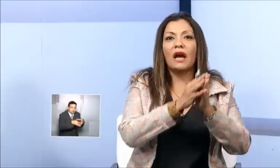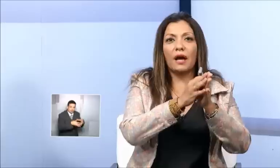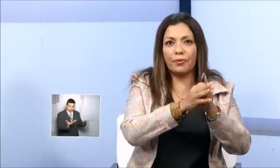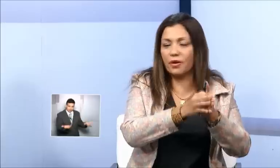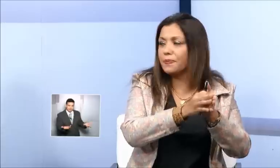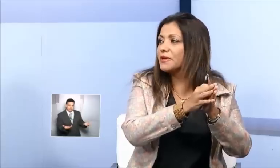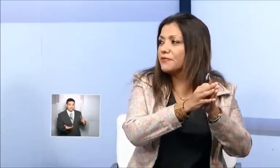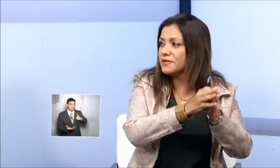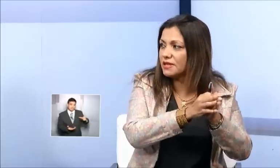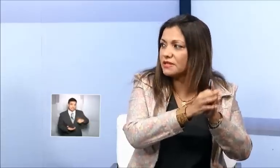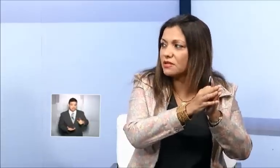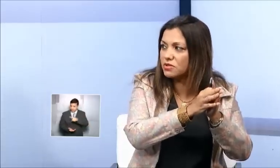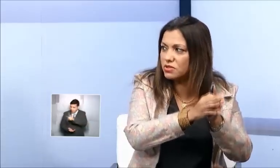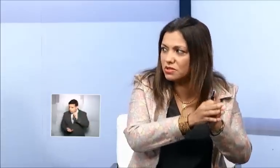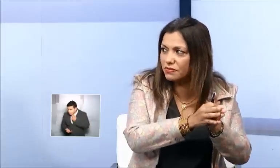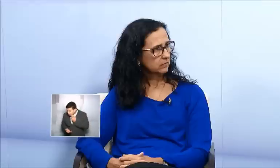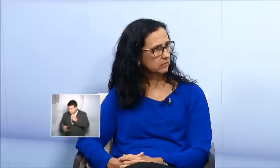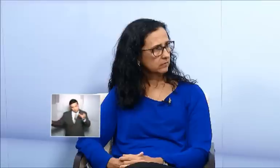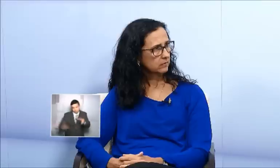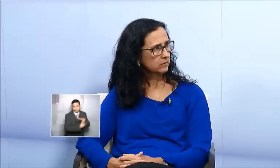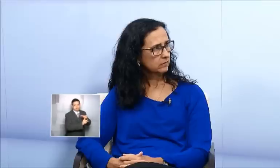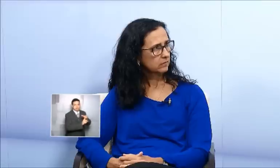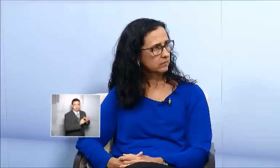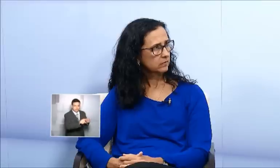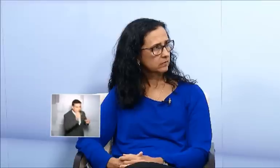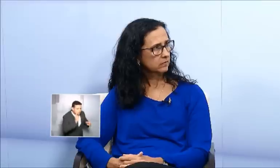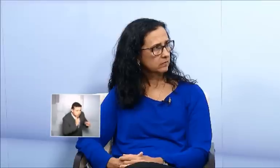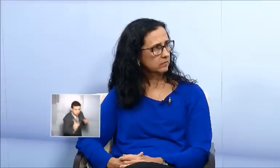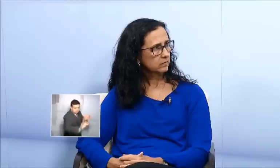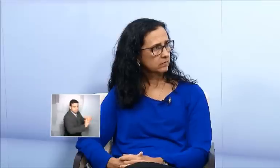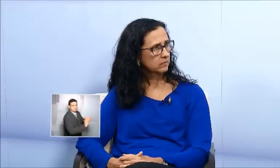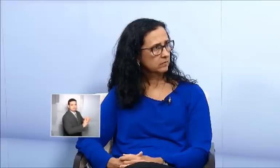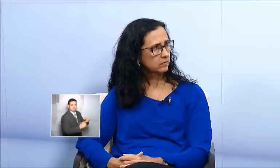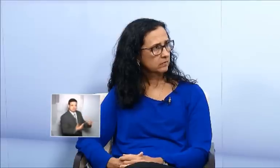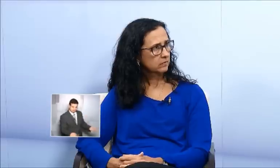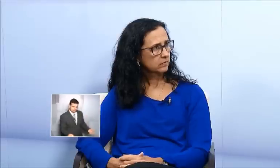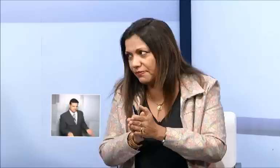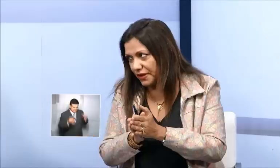seleção a própria deficiência auditiva. Não é essa escola